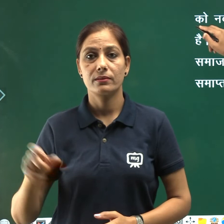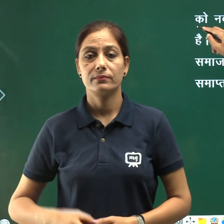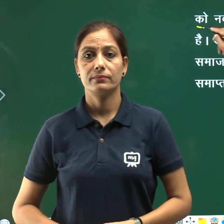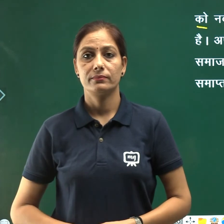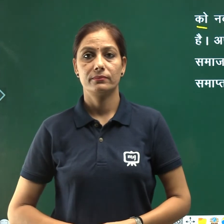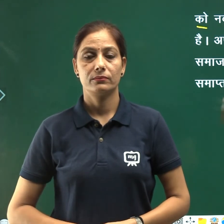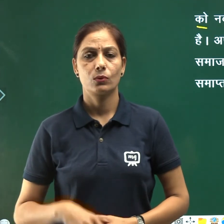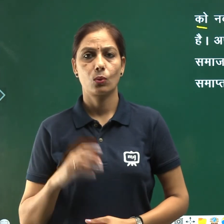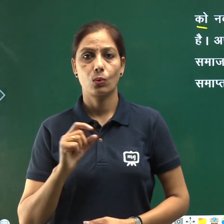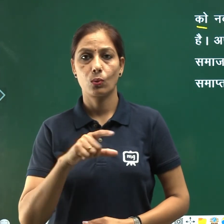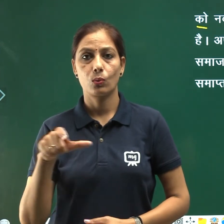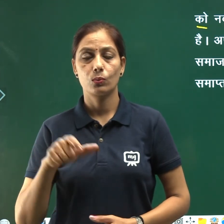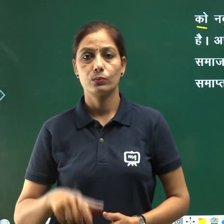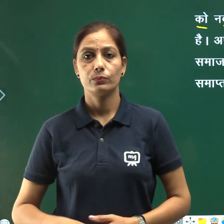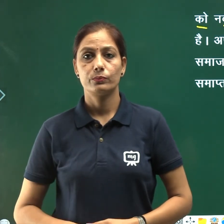को